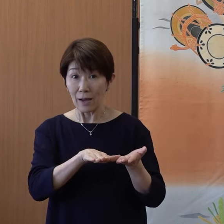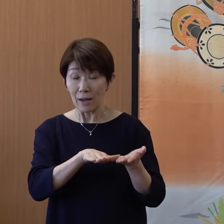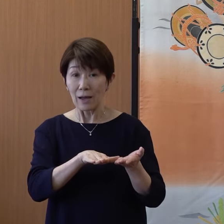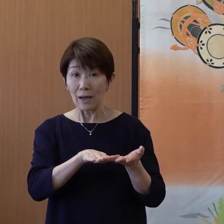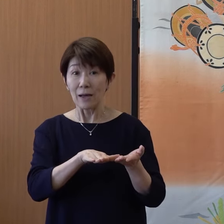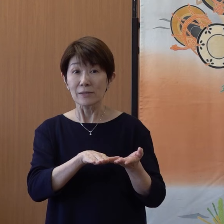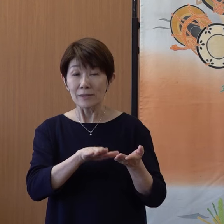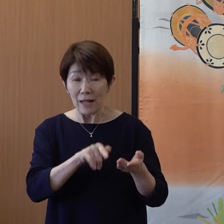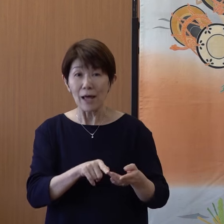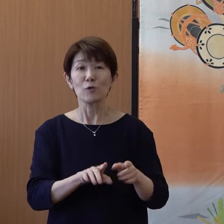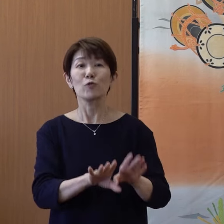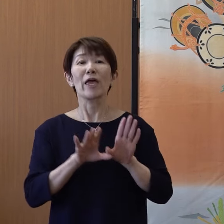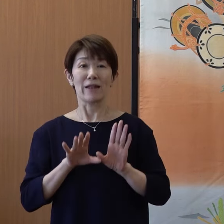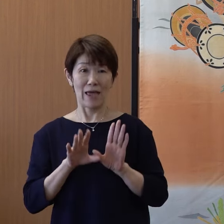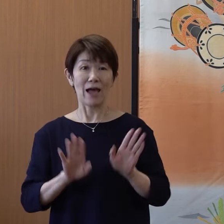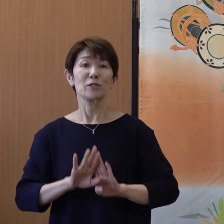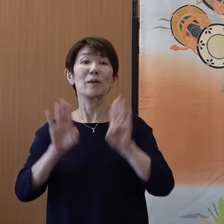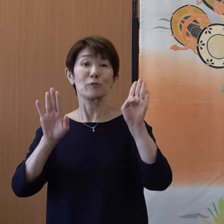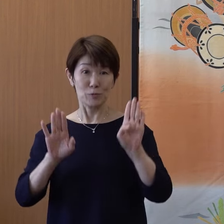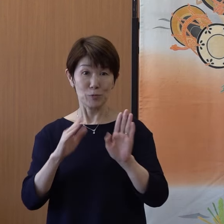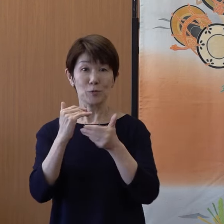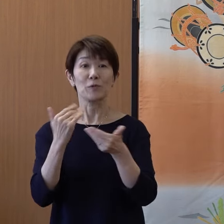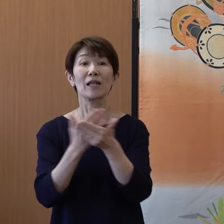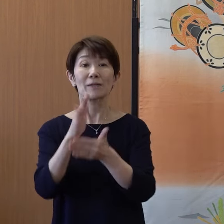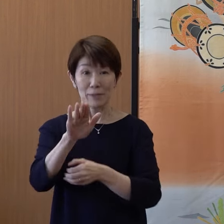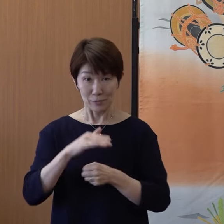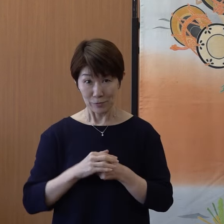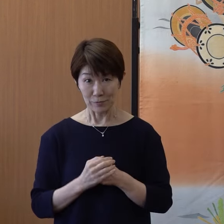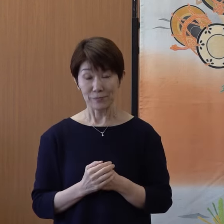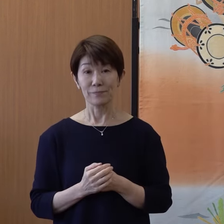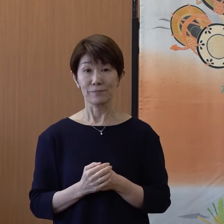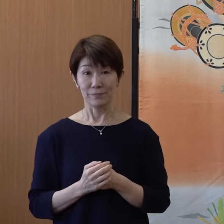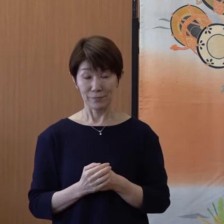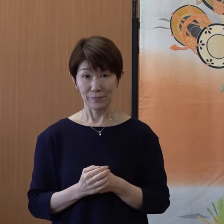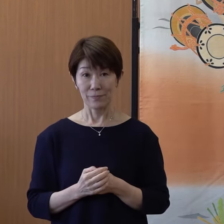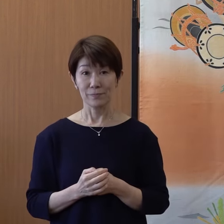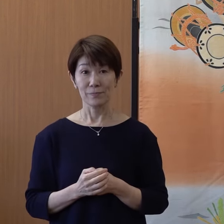受け入れるという形になっています。